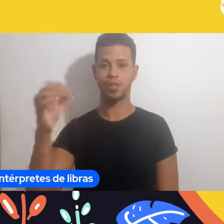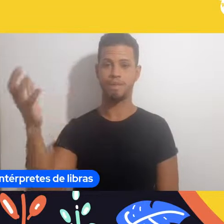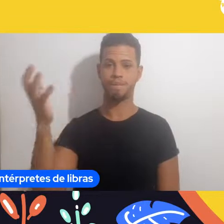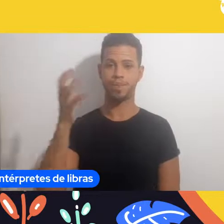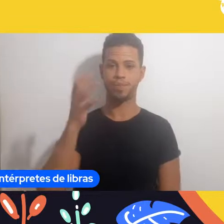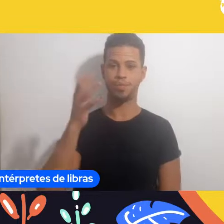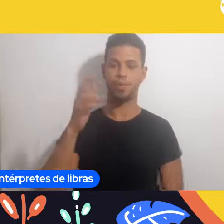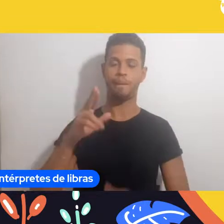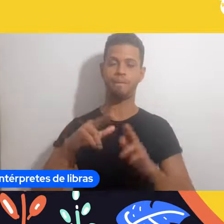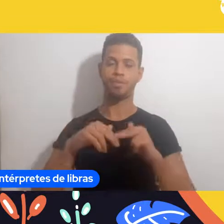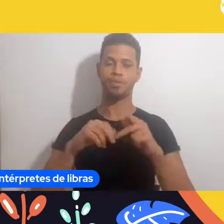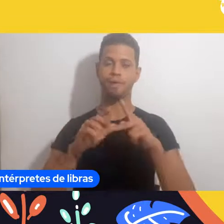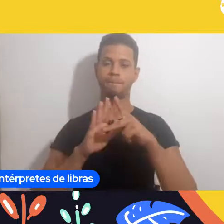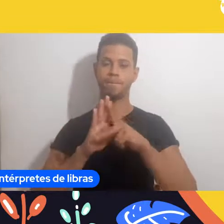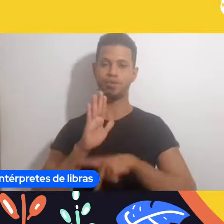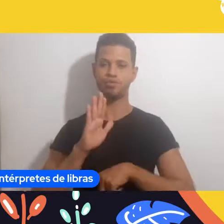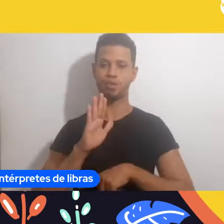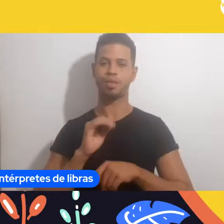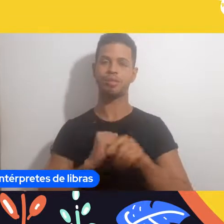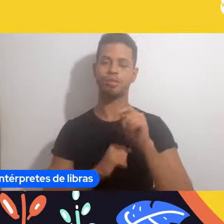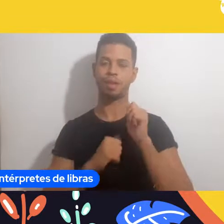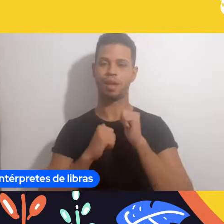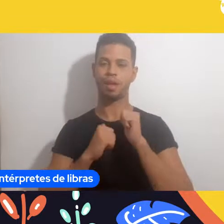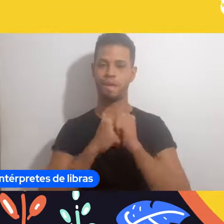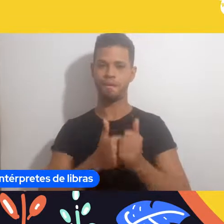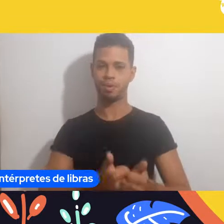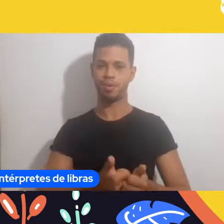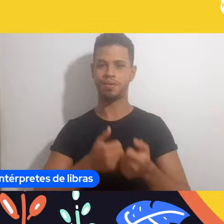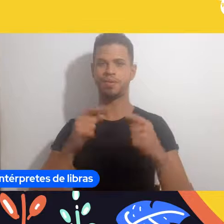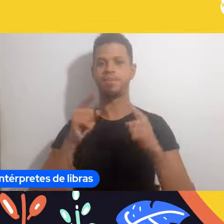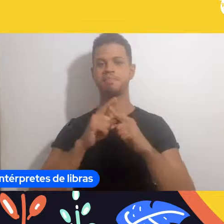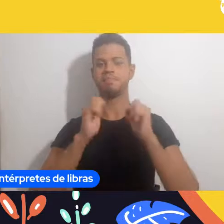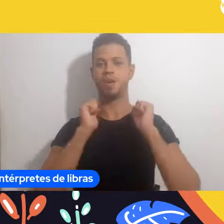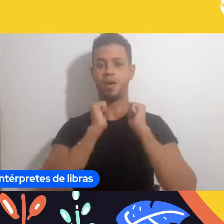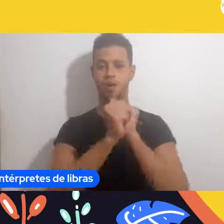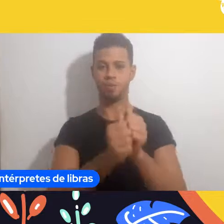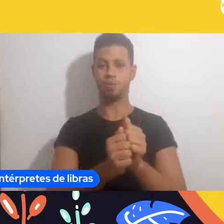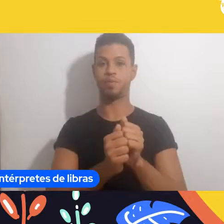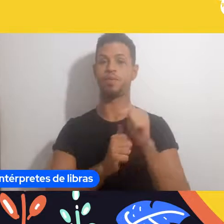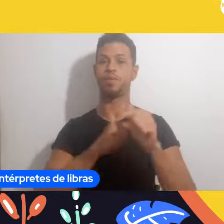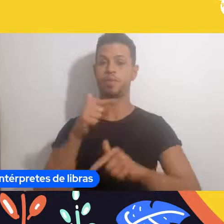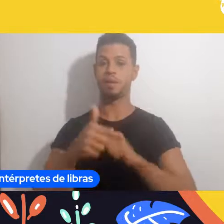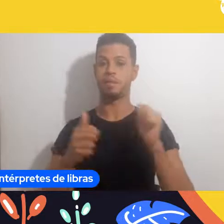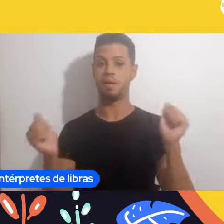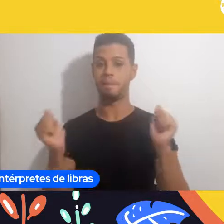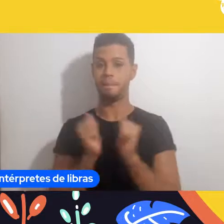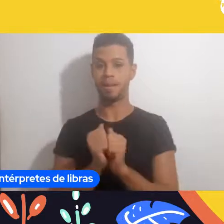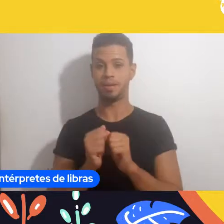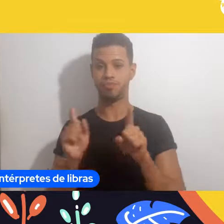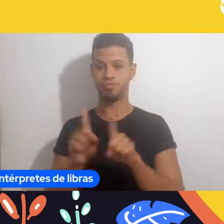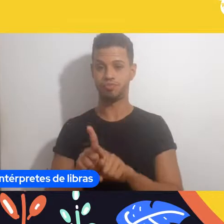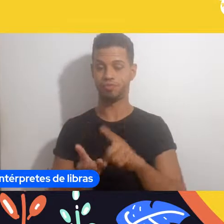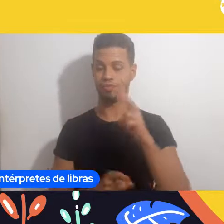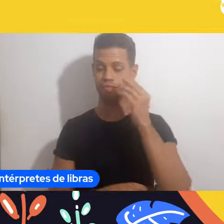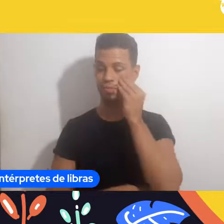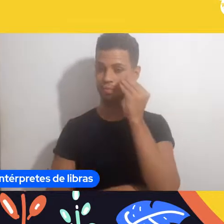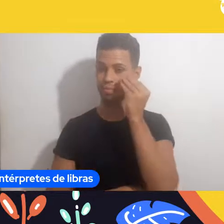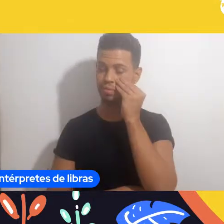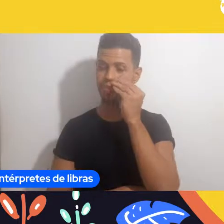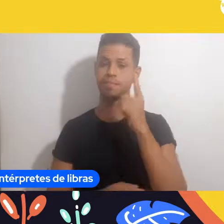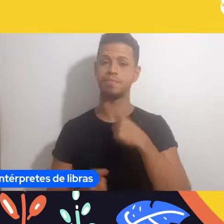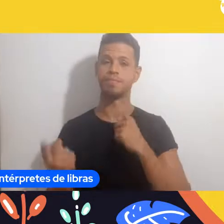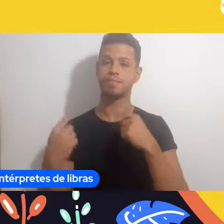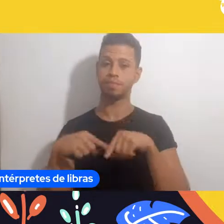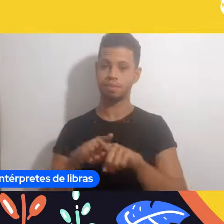projeto, que acompanhou e acompanha o meu trabalho de perto, assim como eu acompanho não só